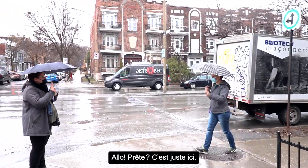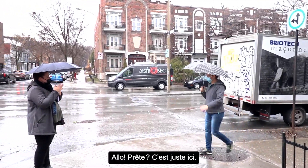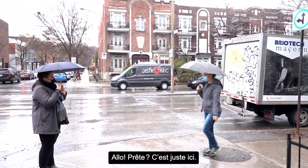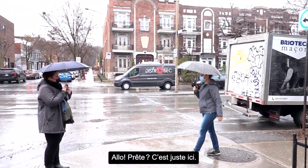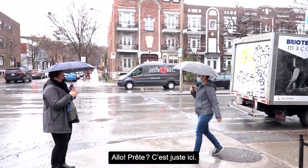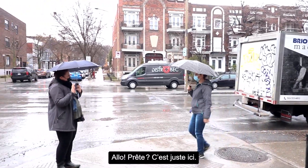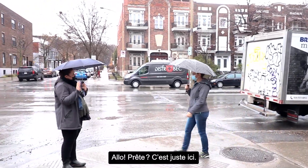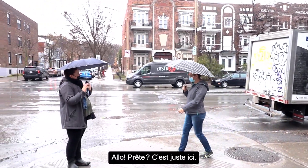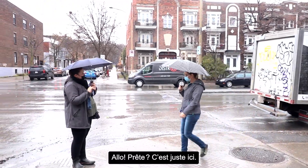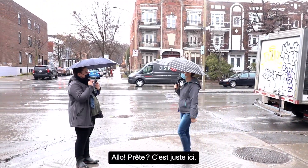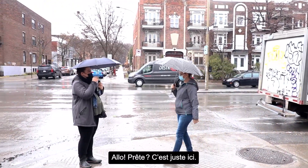Allô? Alors voilà, c'est ici.